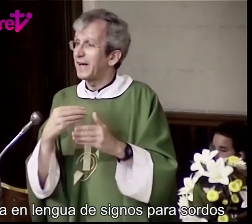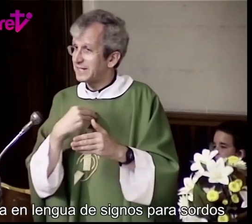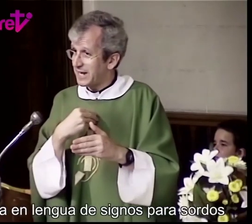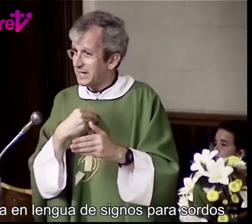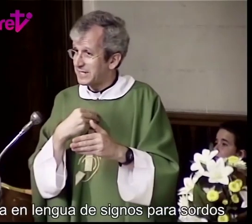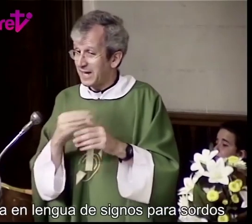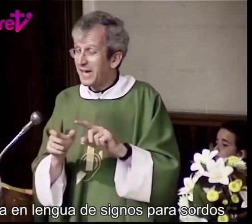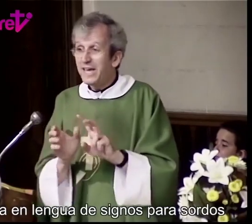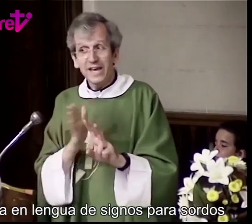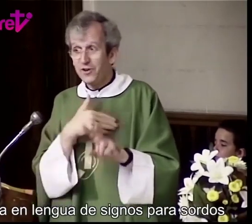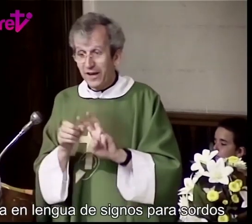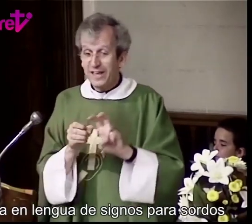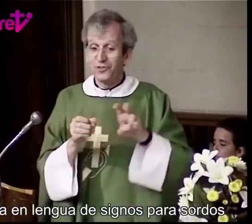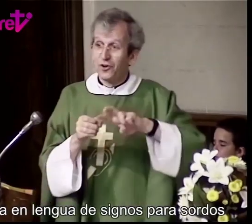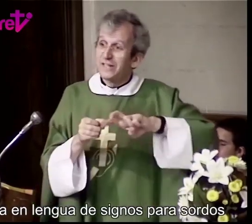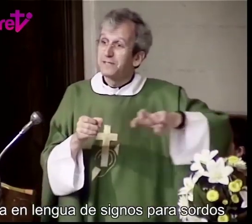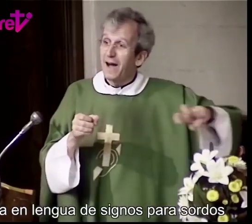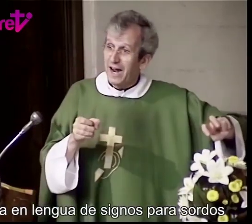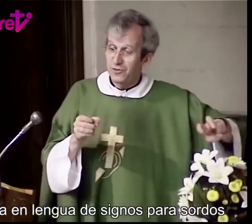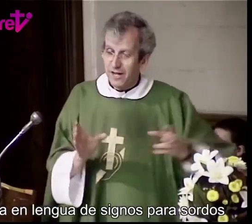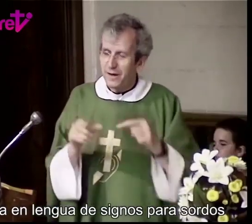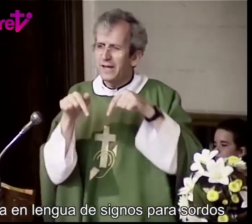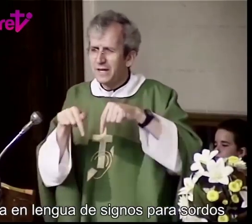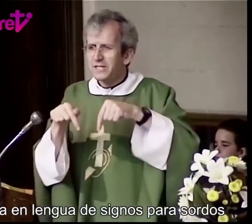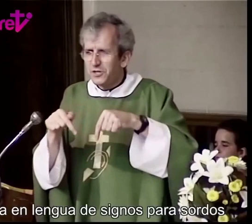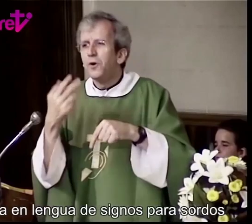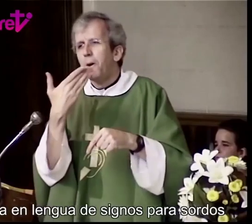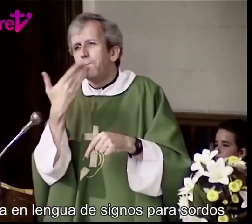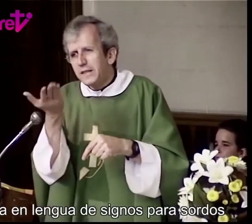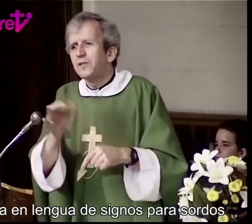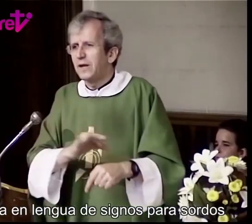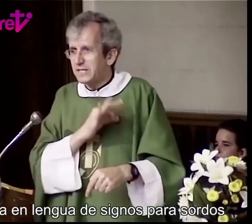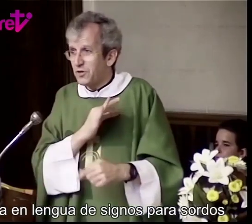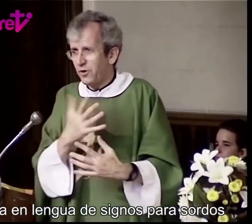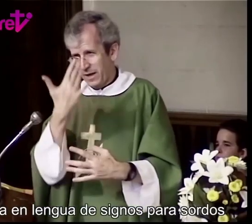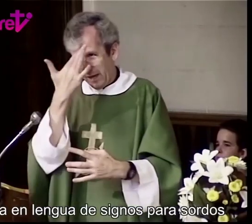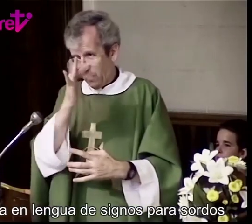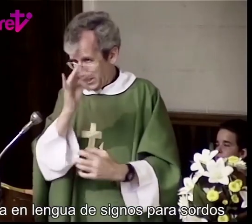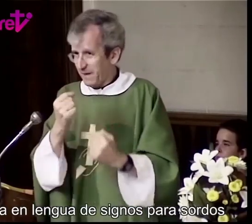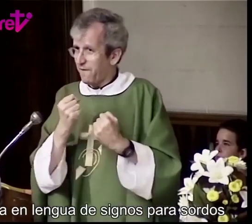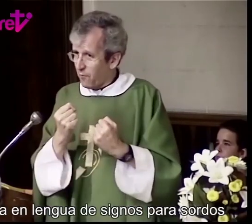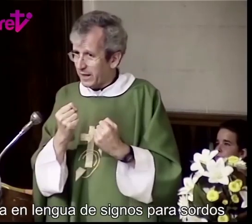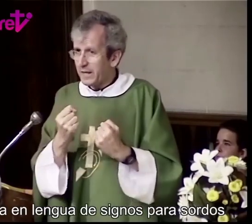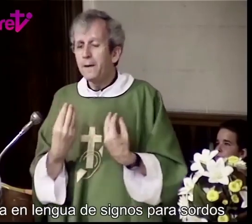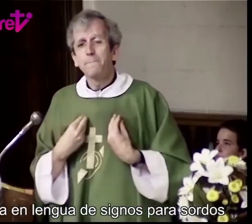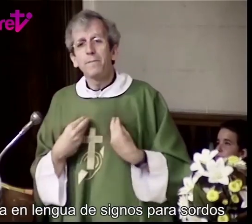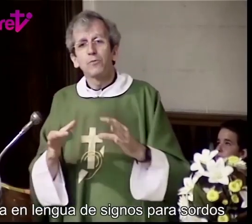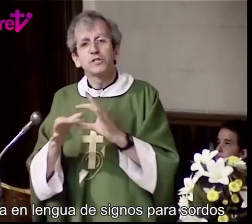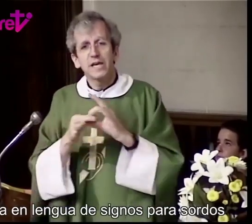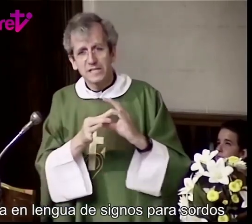la Iglesia, y no queriendo bajarnos de la barca, sino pidiendo al Señor que con esa fe fuerte vivamos esa